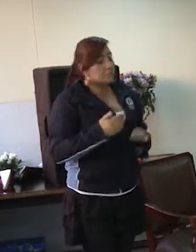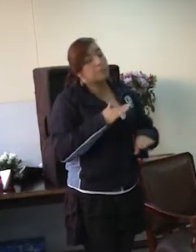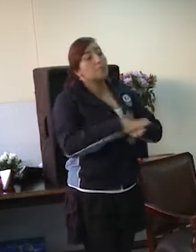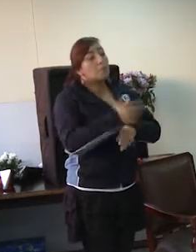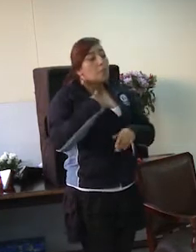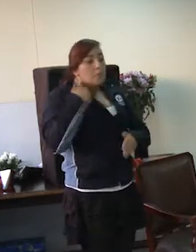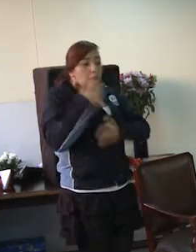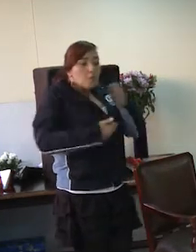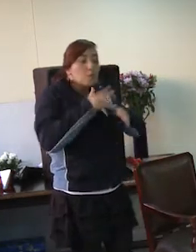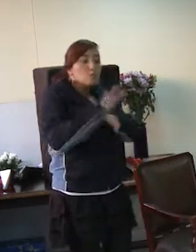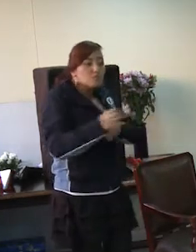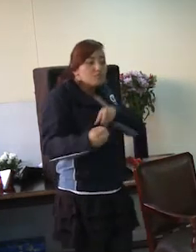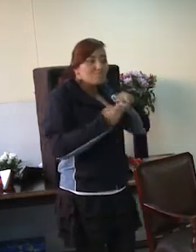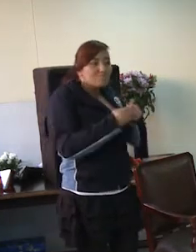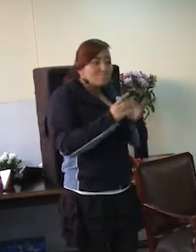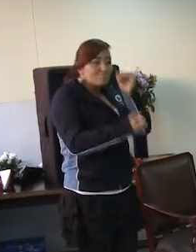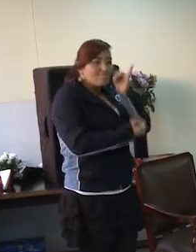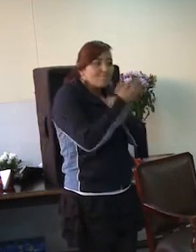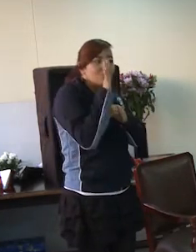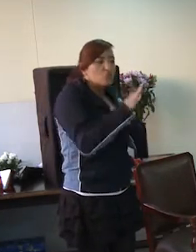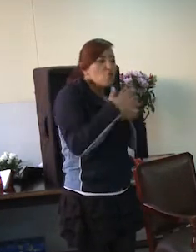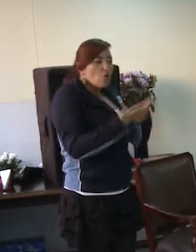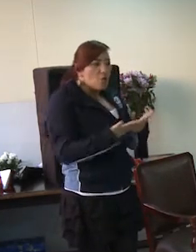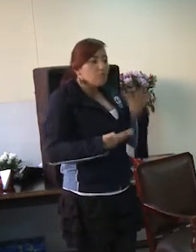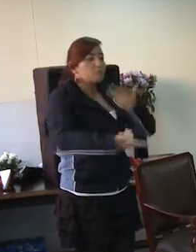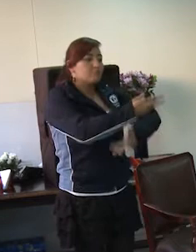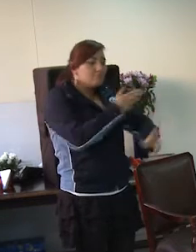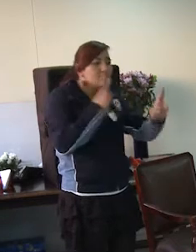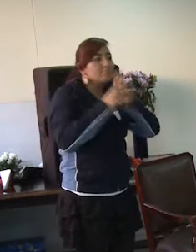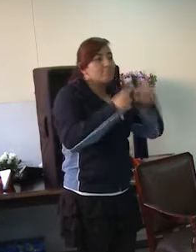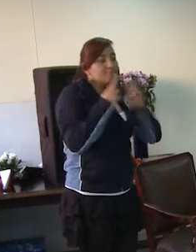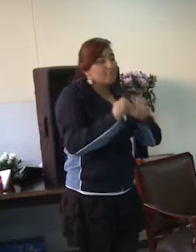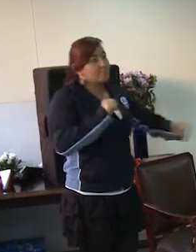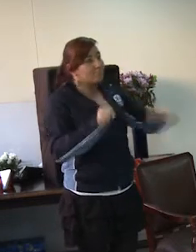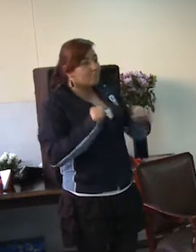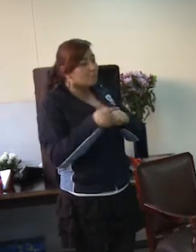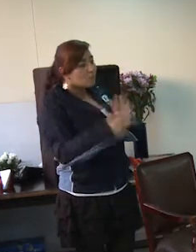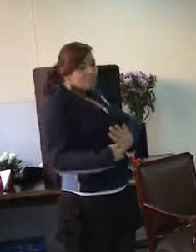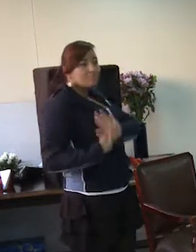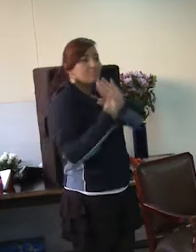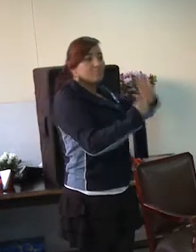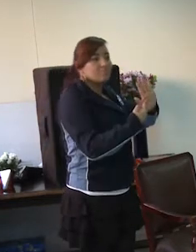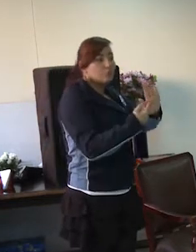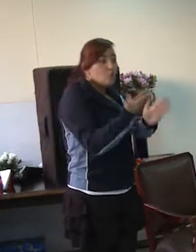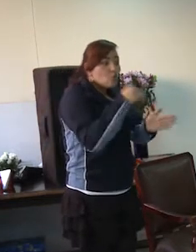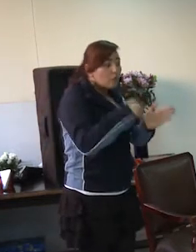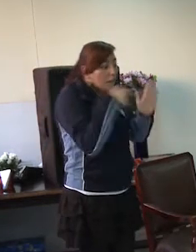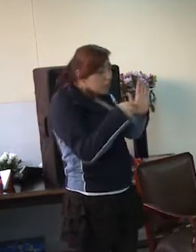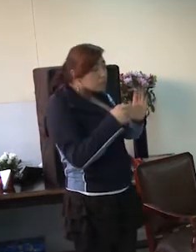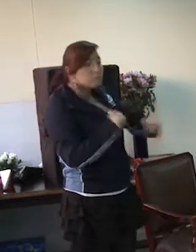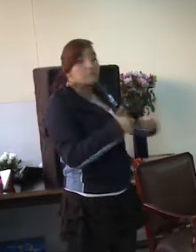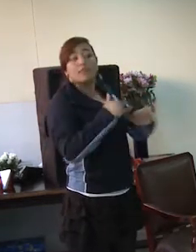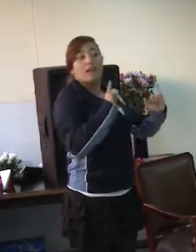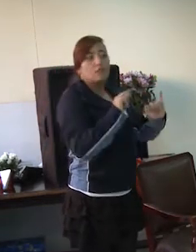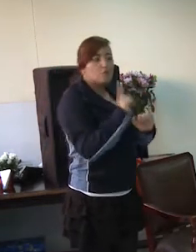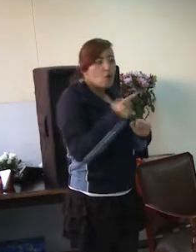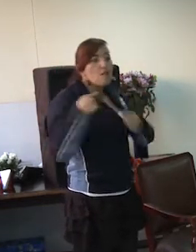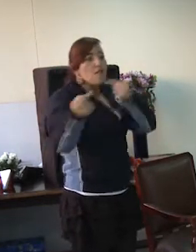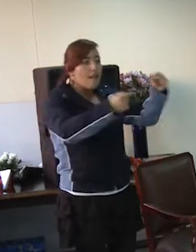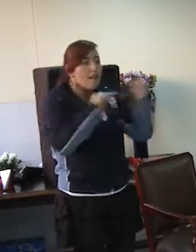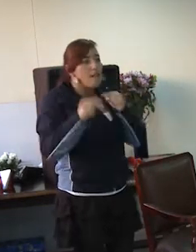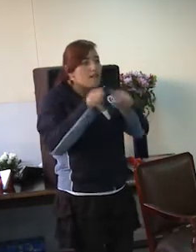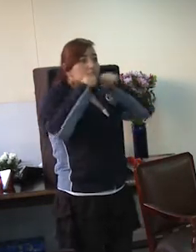y pedagógicos que integran un conglomerado social de relaciones dinámicas y necesarias de develar y volverlas un debate público, someter